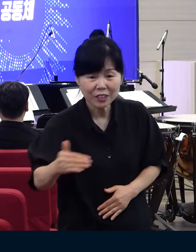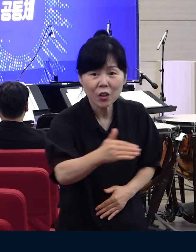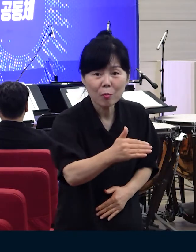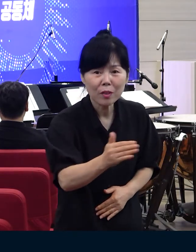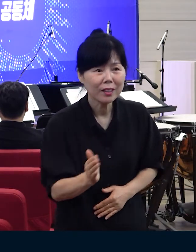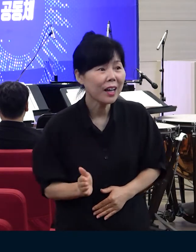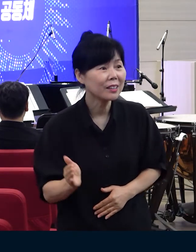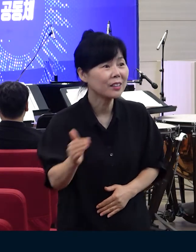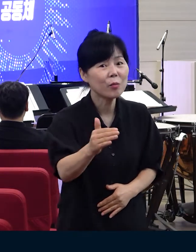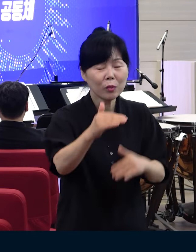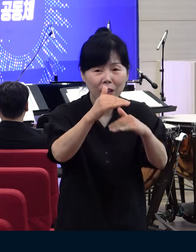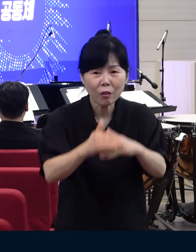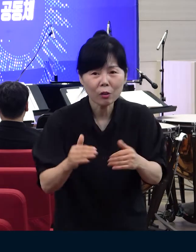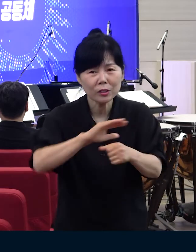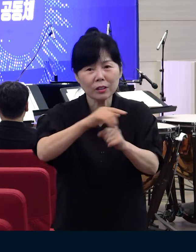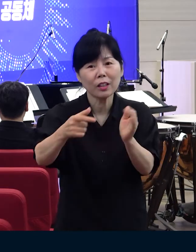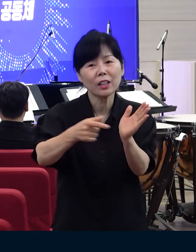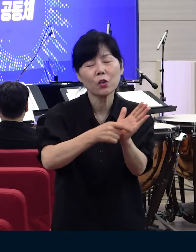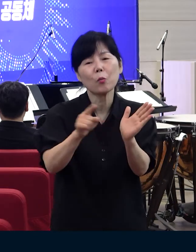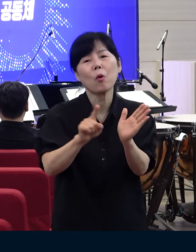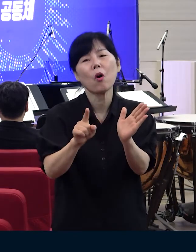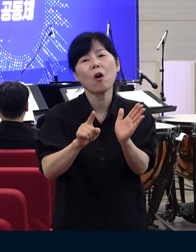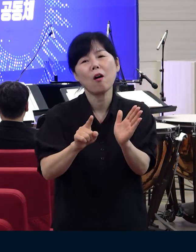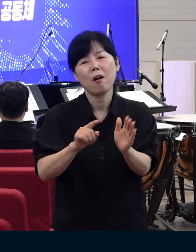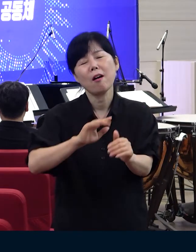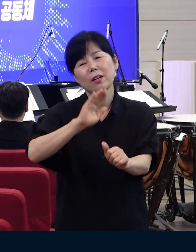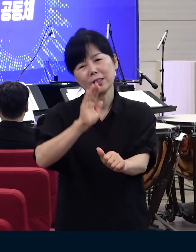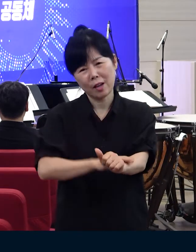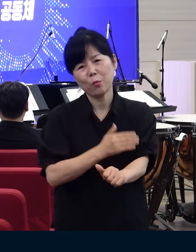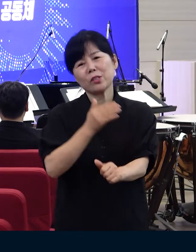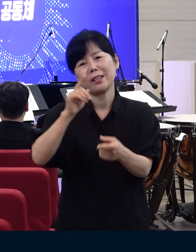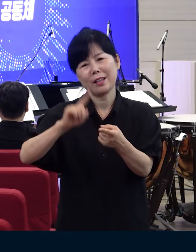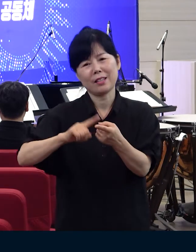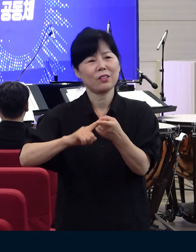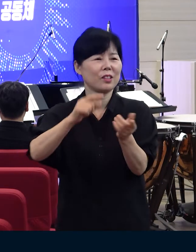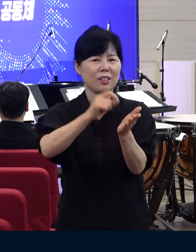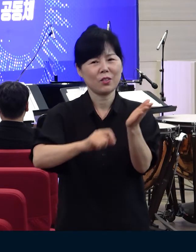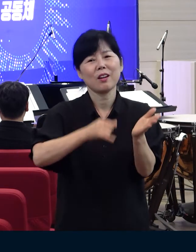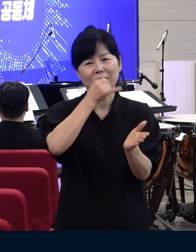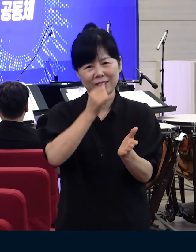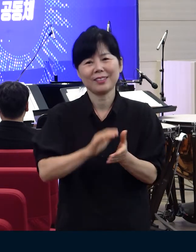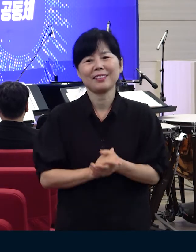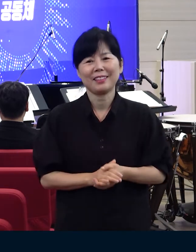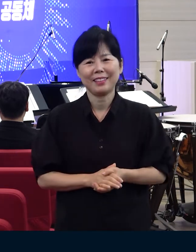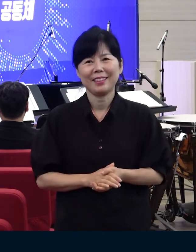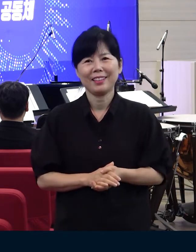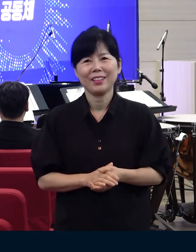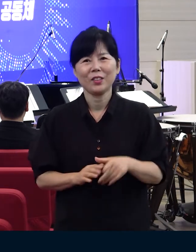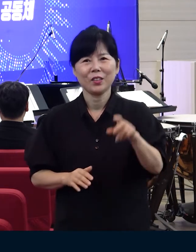범죄한 것을 성경이 확실하게 말해주고 있습니다. 우리 18절 19절 말씀을 함께